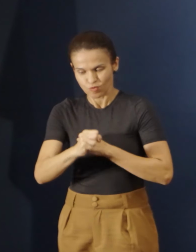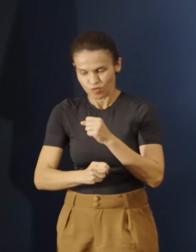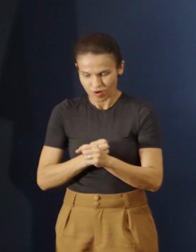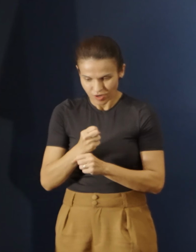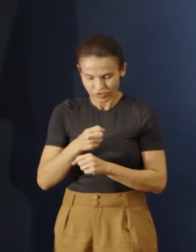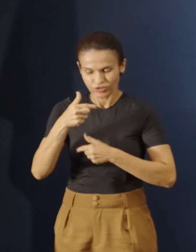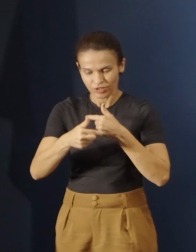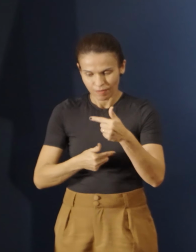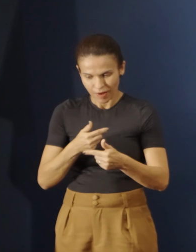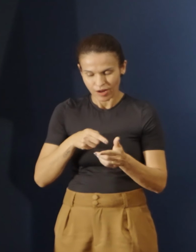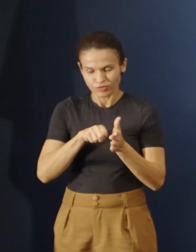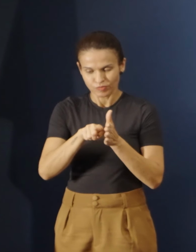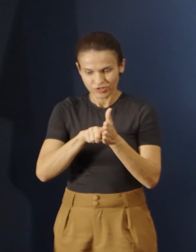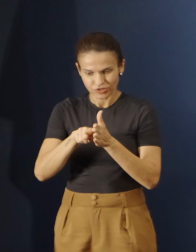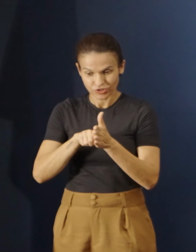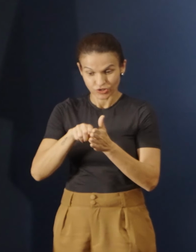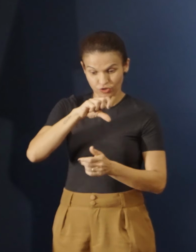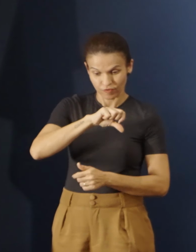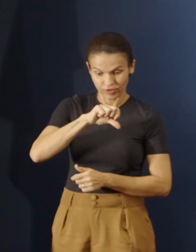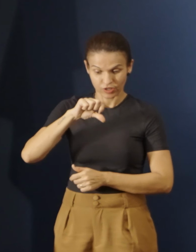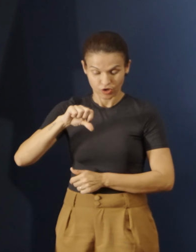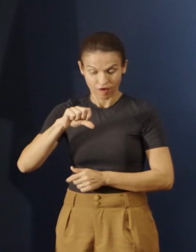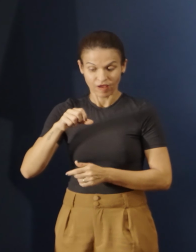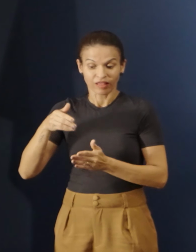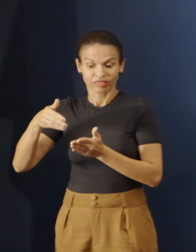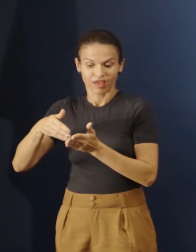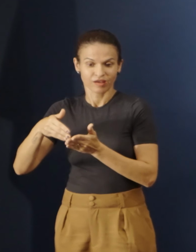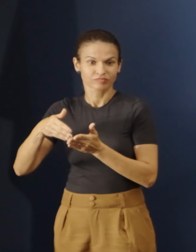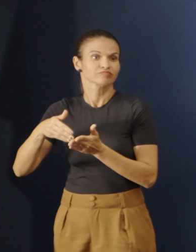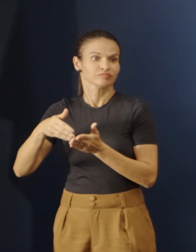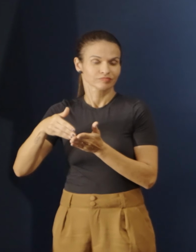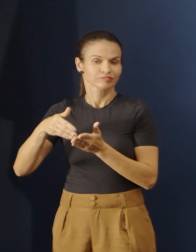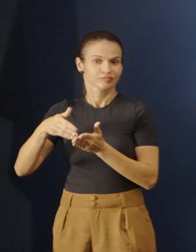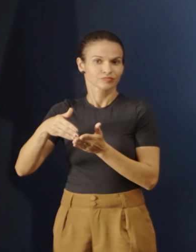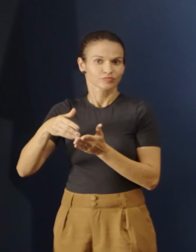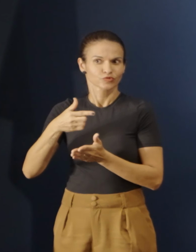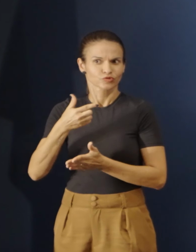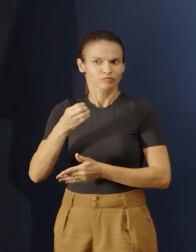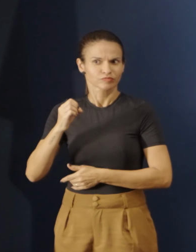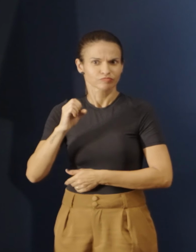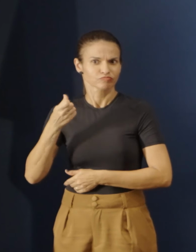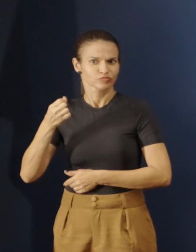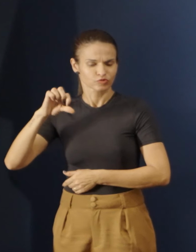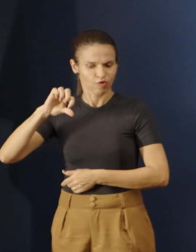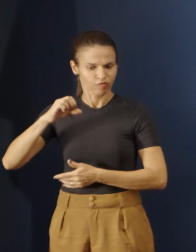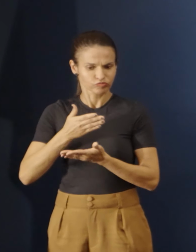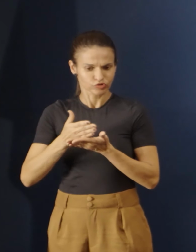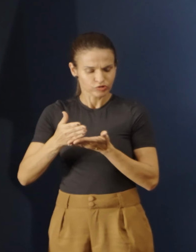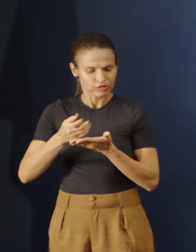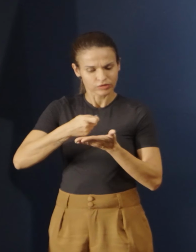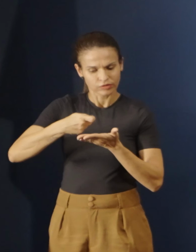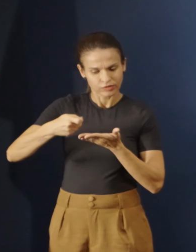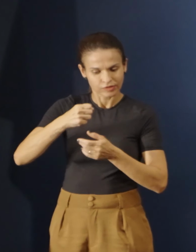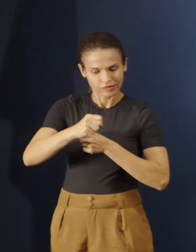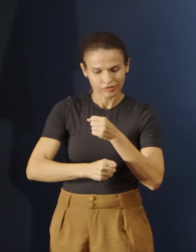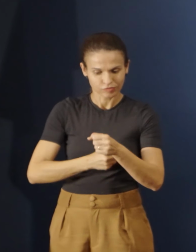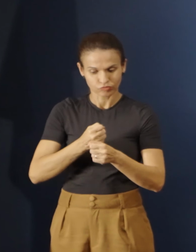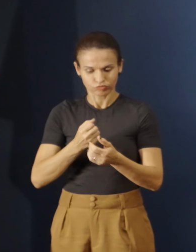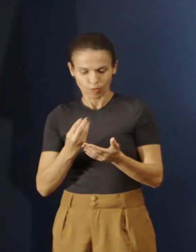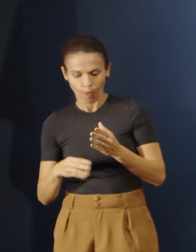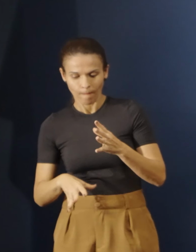de 99 até 2024. O último artigo que está aqui, eu escrevi no início desse ano, e aí consegui encaixar nesse